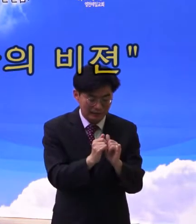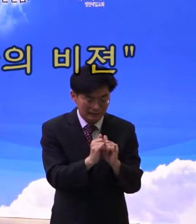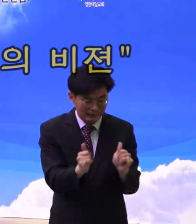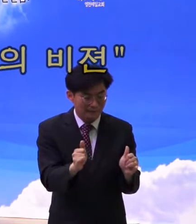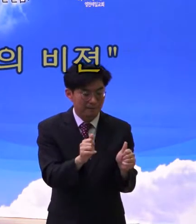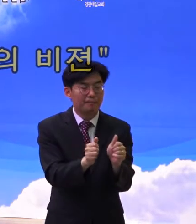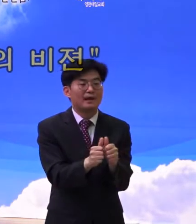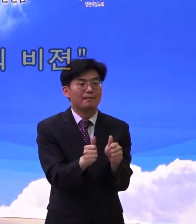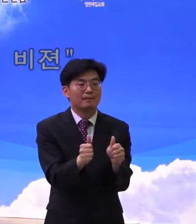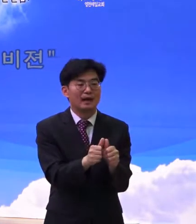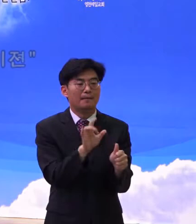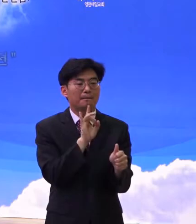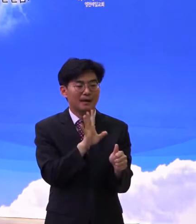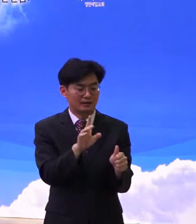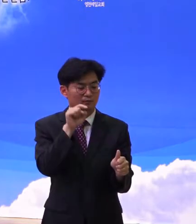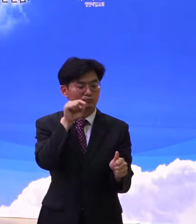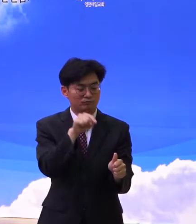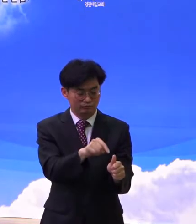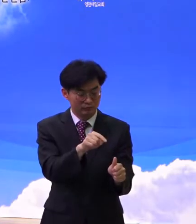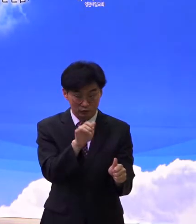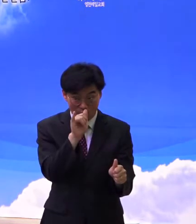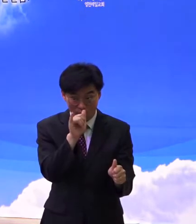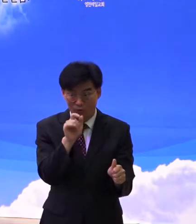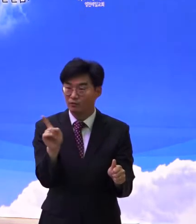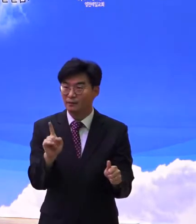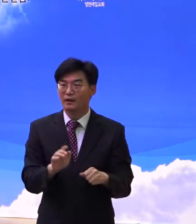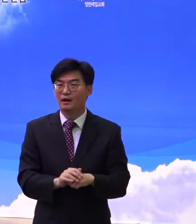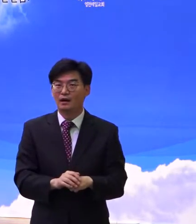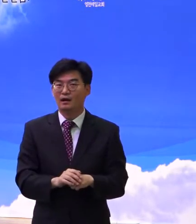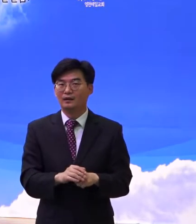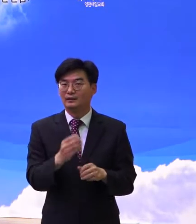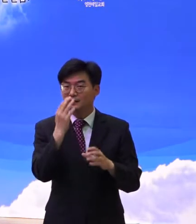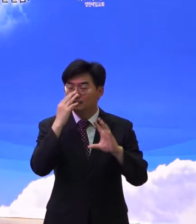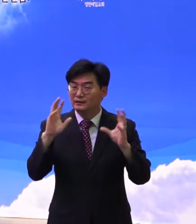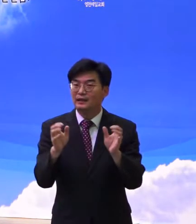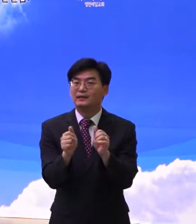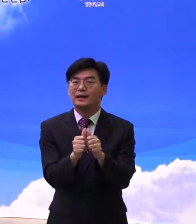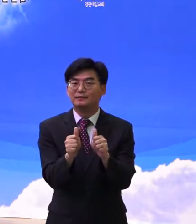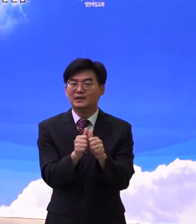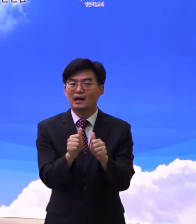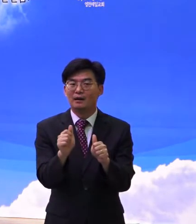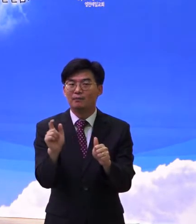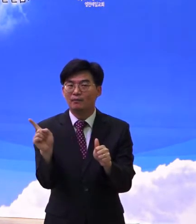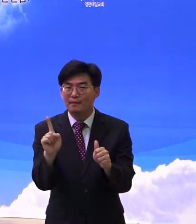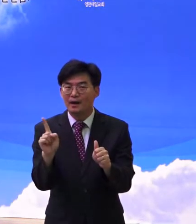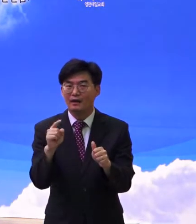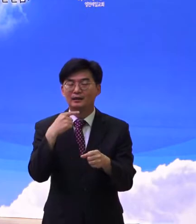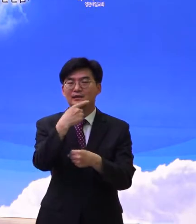뭐냐면 이스라엘 남자들은 매년 3번씩 여호와 앞에